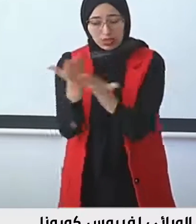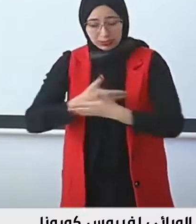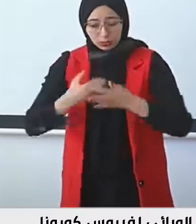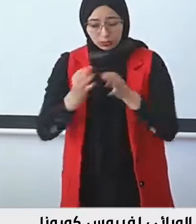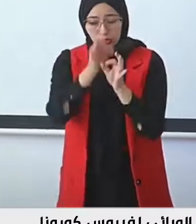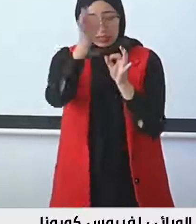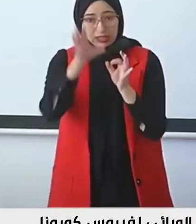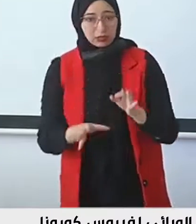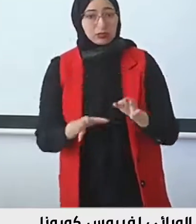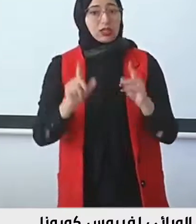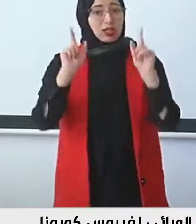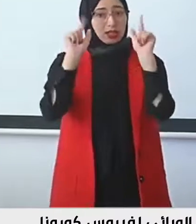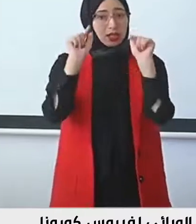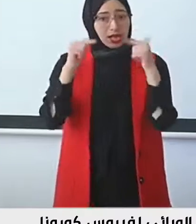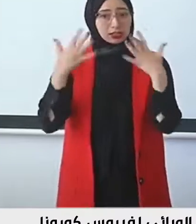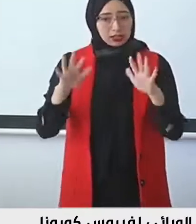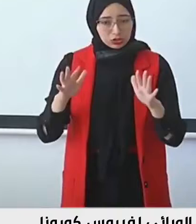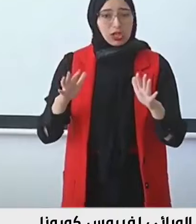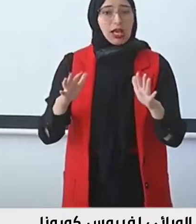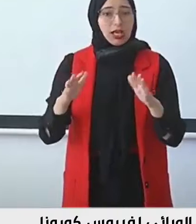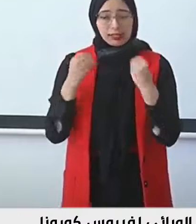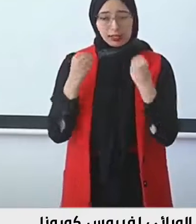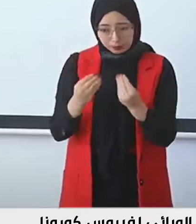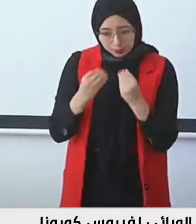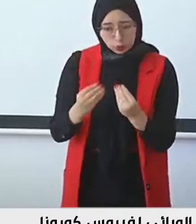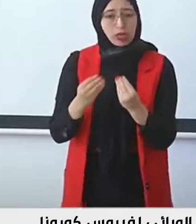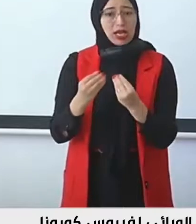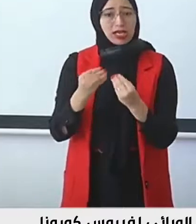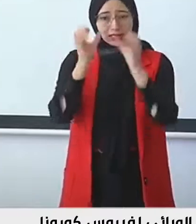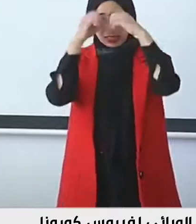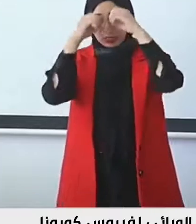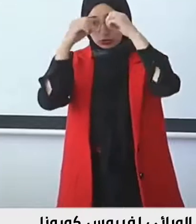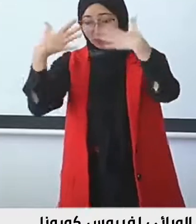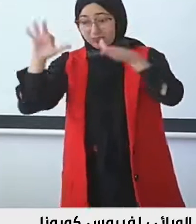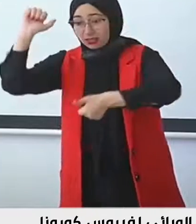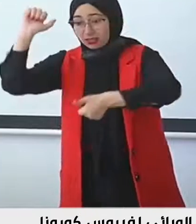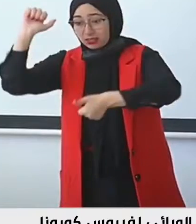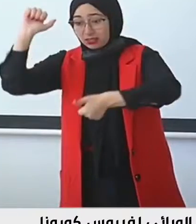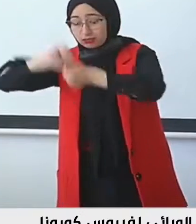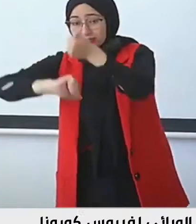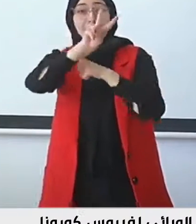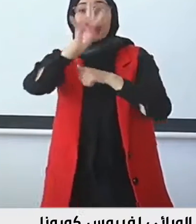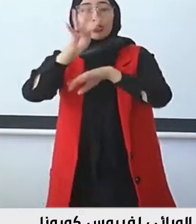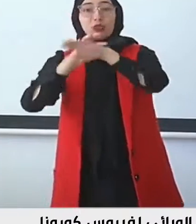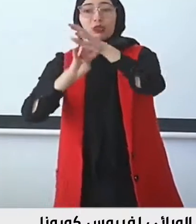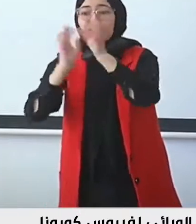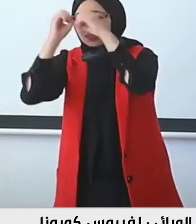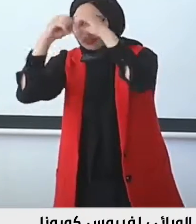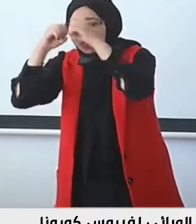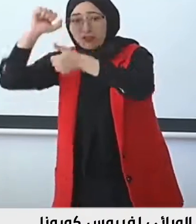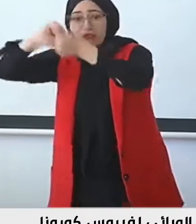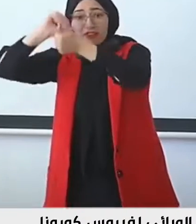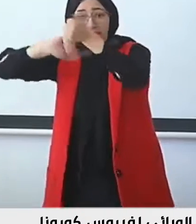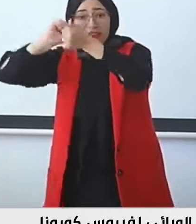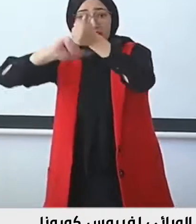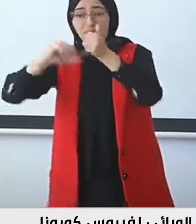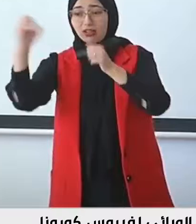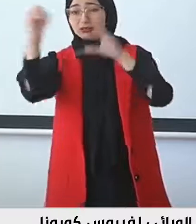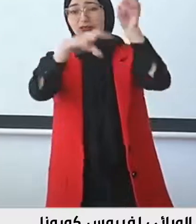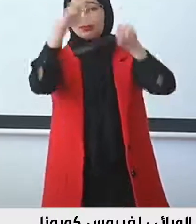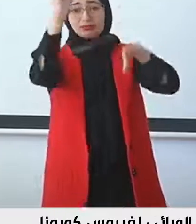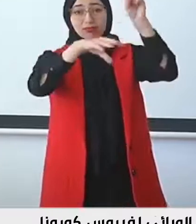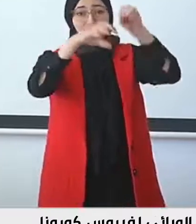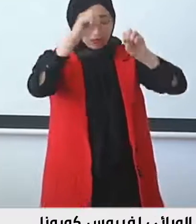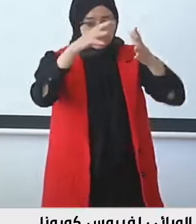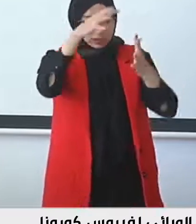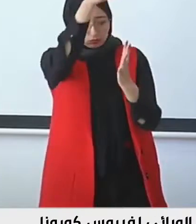النتائج اللي تجينا. كما تعرفوا النتائج تجينا تداولا، كل مخبر وقت اللي يكمل التحاليل نتاعو يبعثها احنا ندرسوها ويبدا